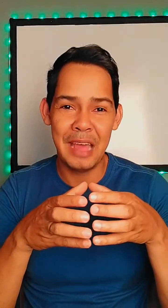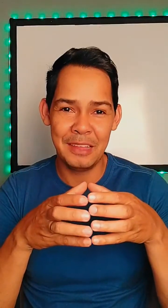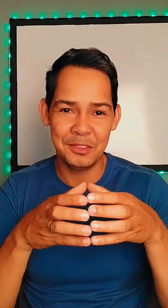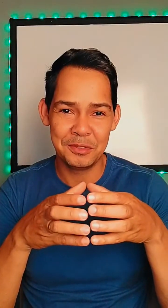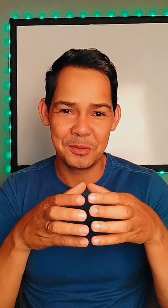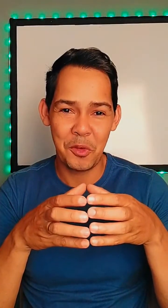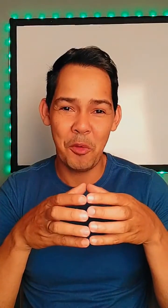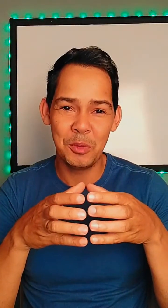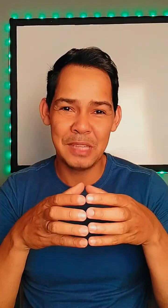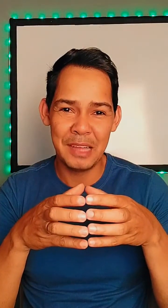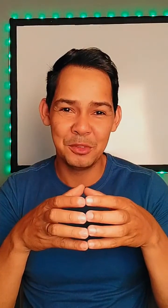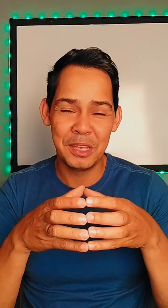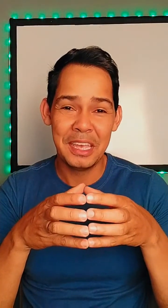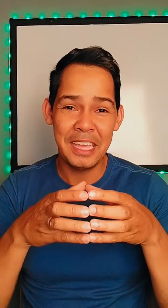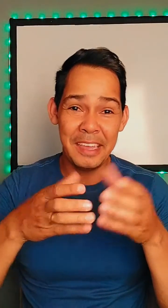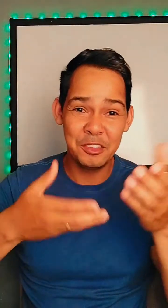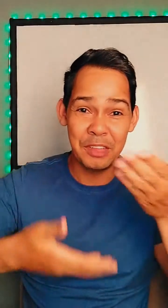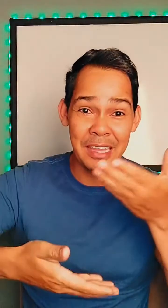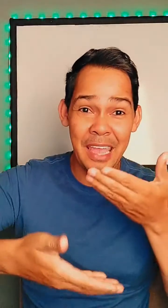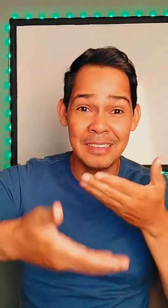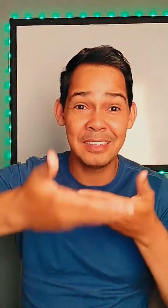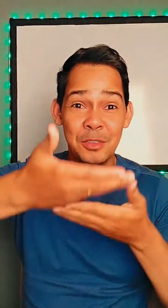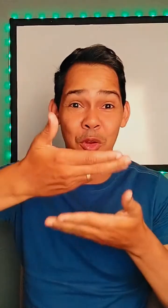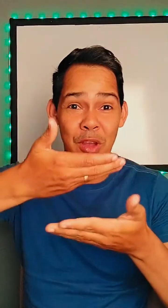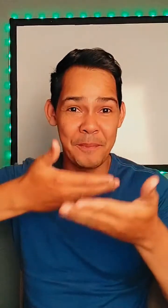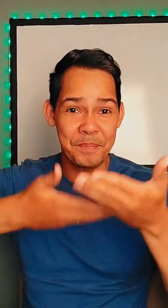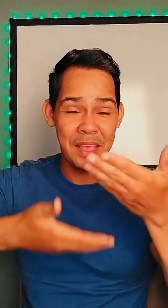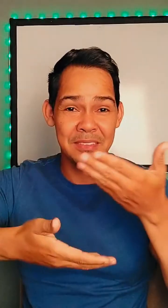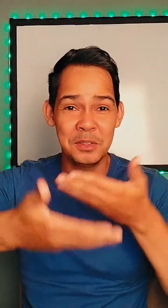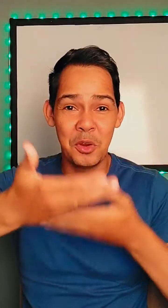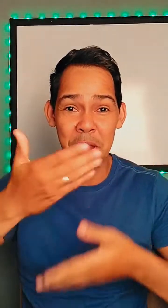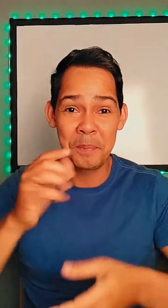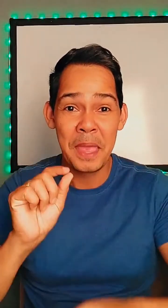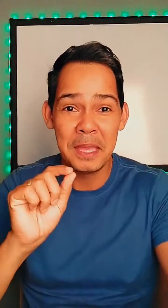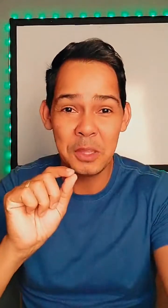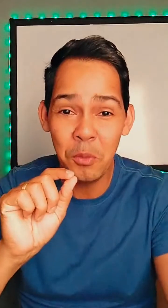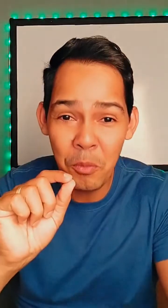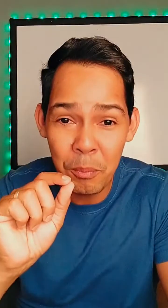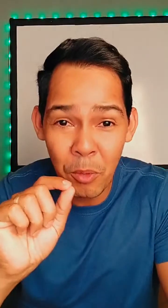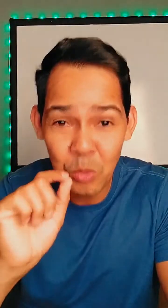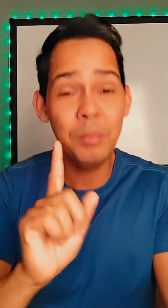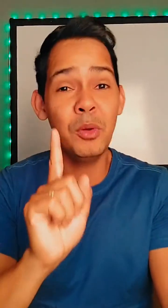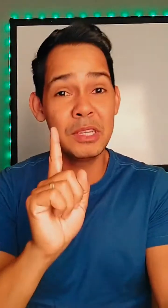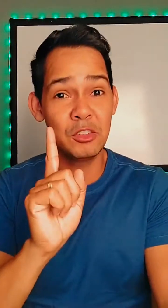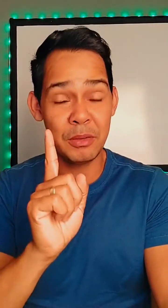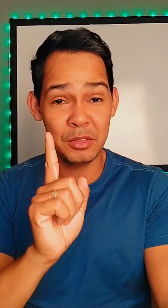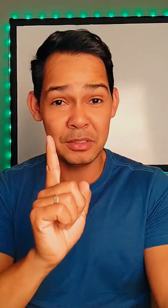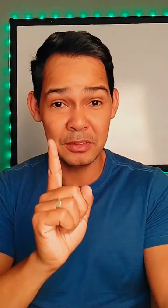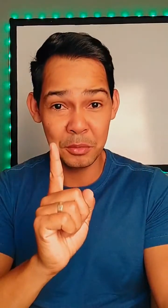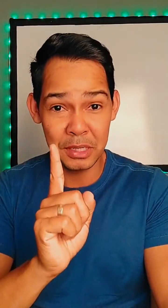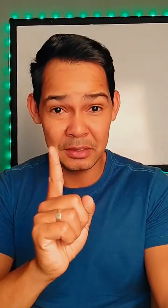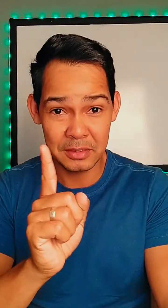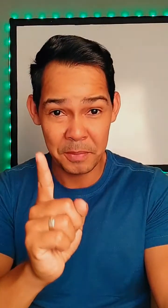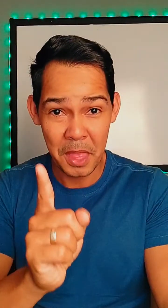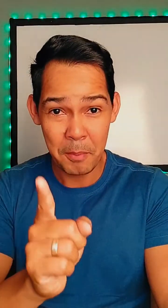comunidade. E aí a gente tem essa troca. Então, um ponto importante para você ter segurança, para